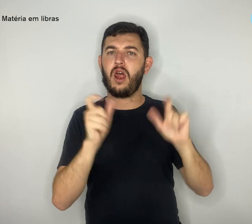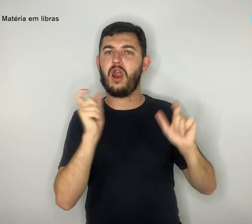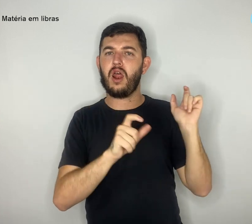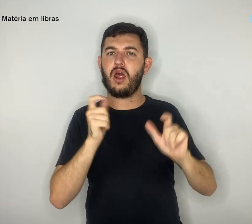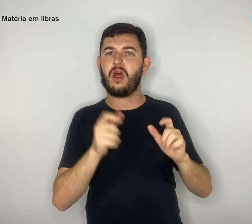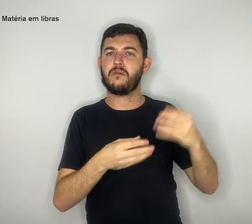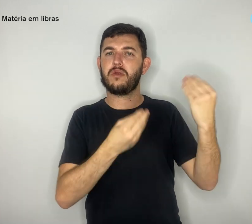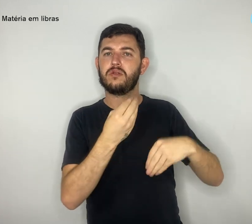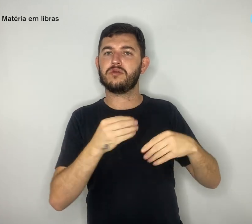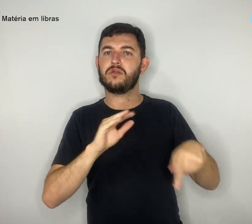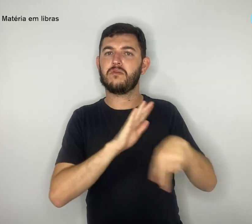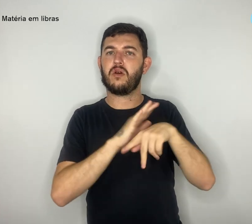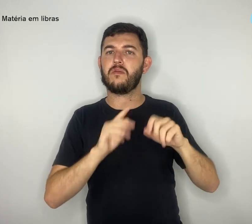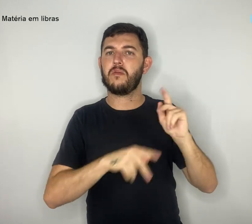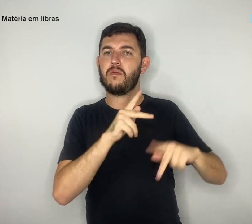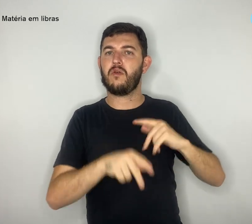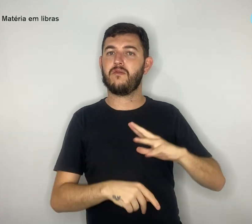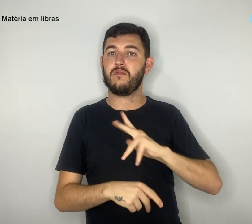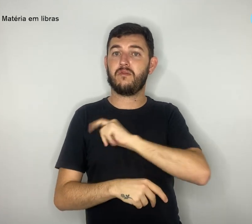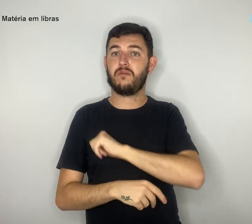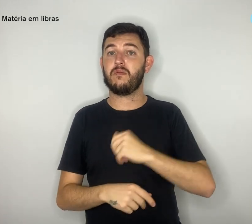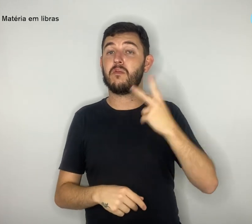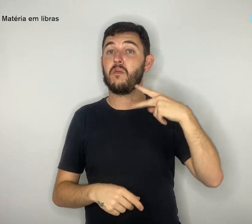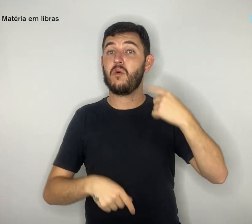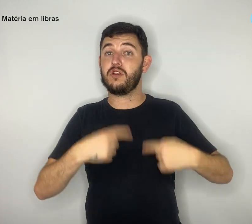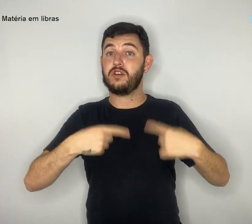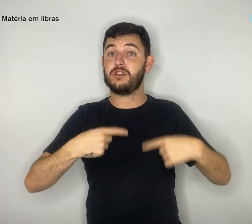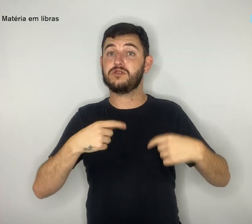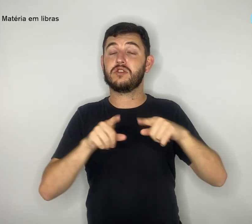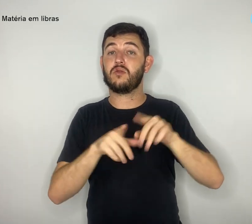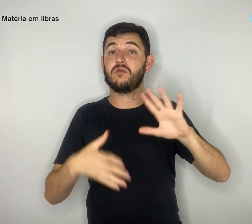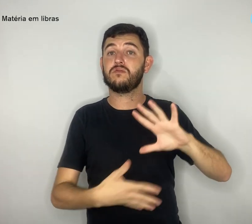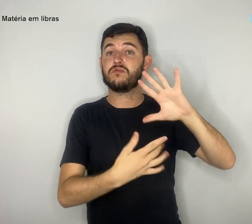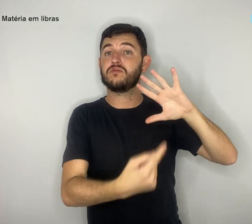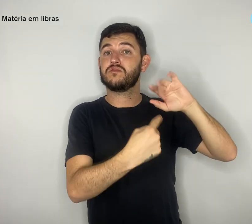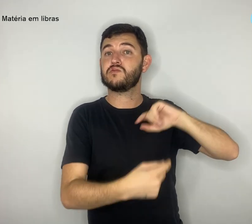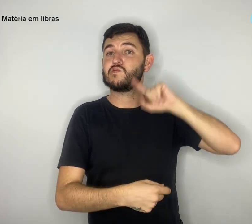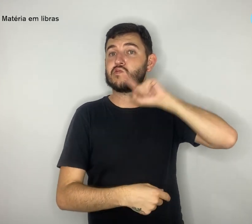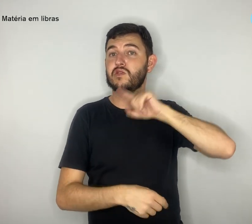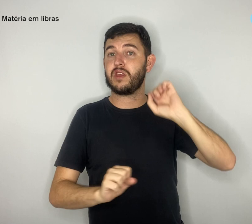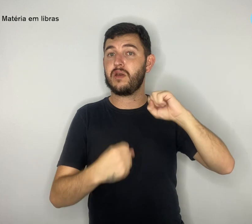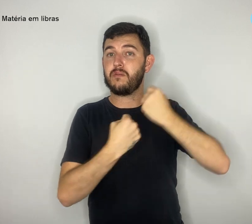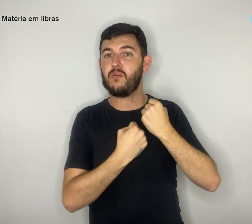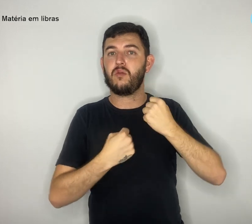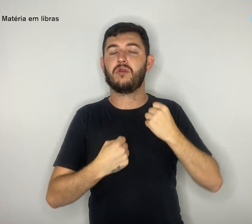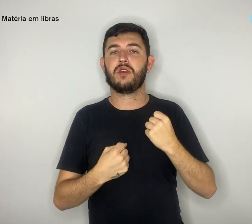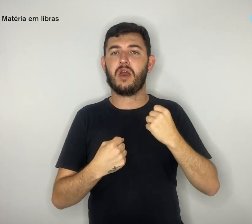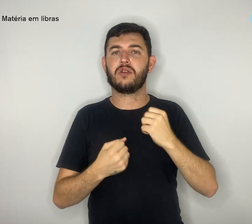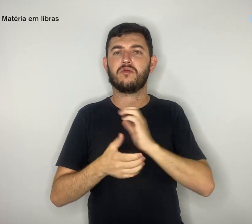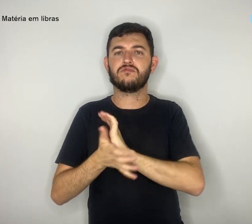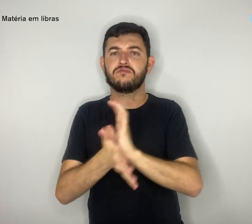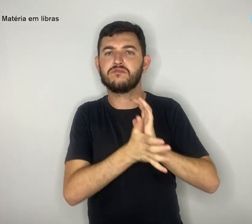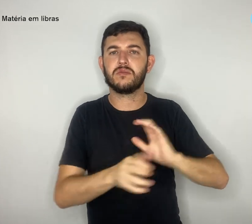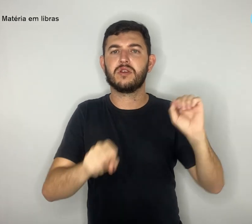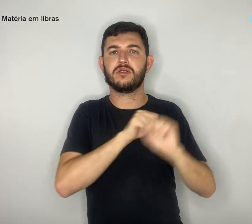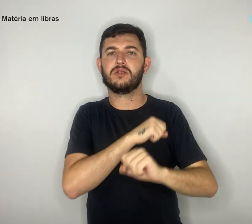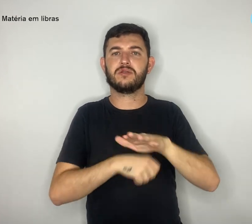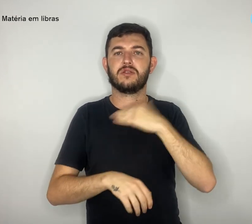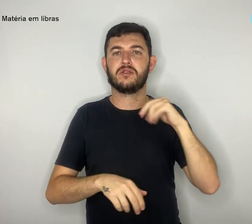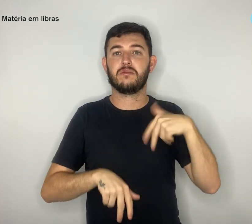políticos norte-americanos também têm reagido a esse massacre. Na manhã desta quinta,